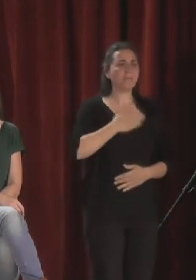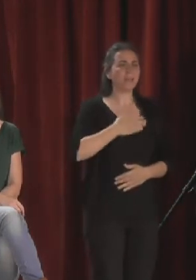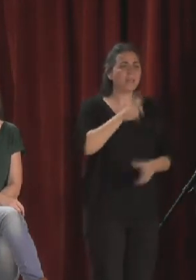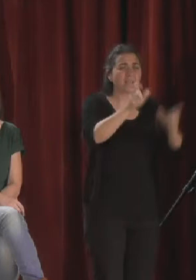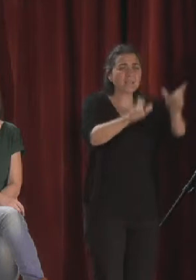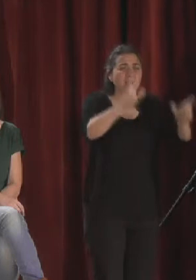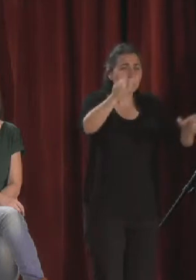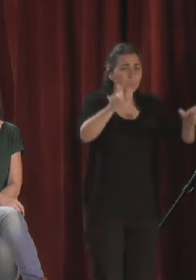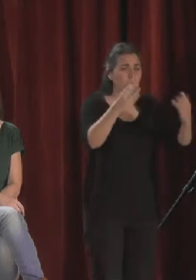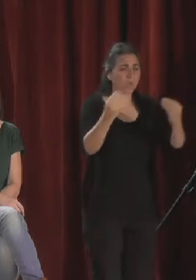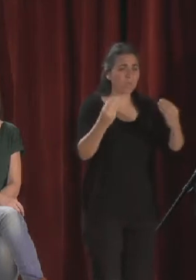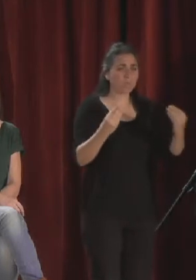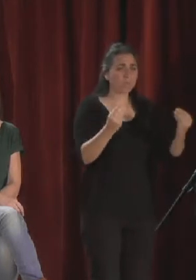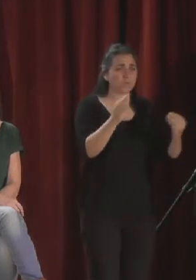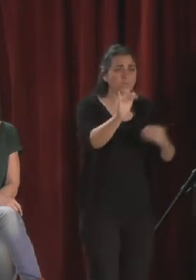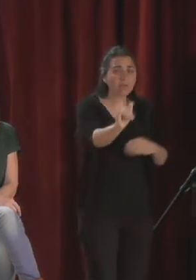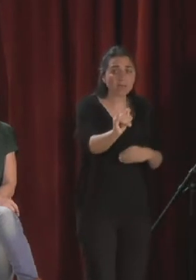xente